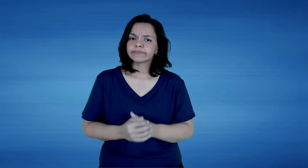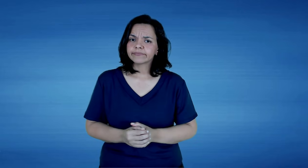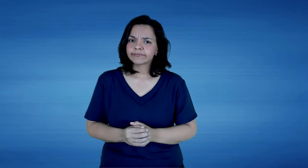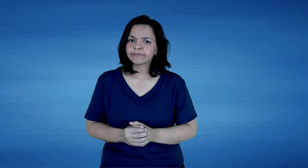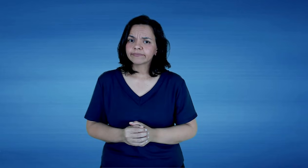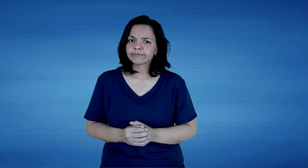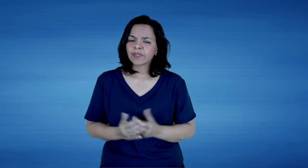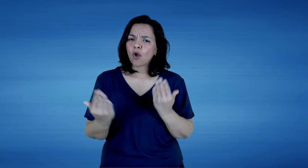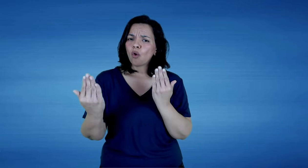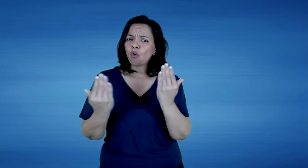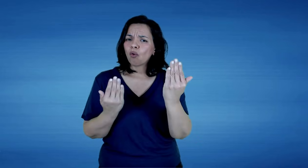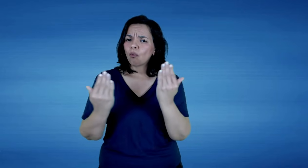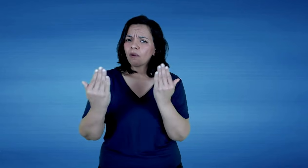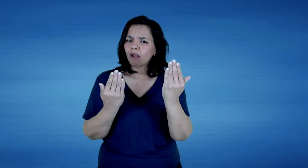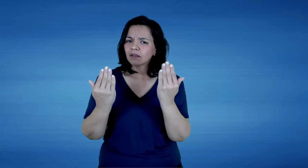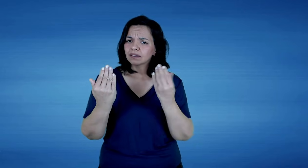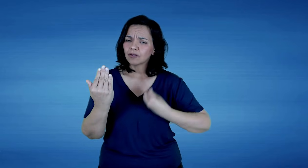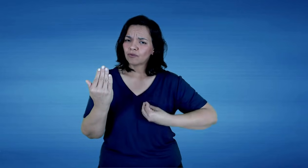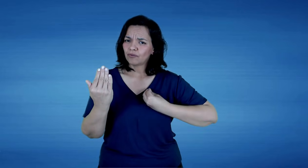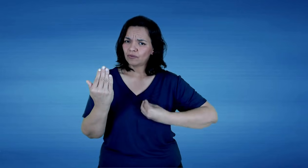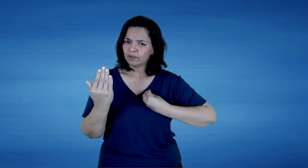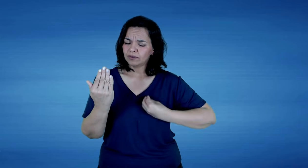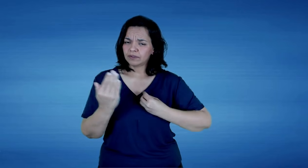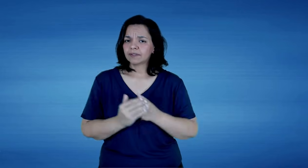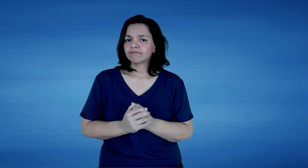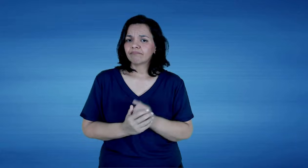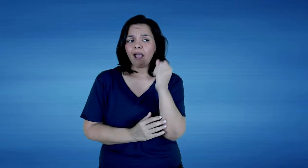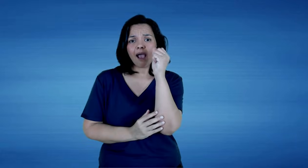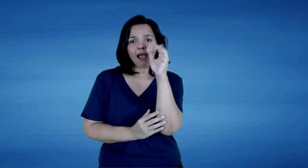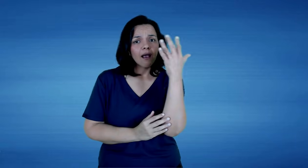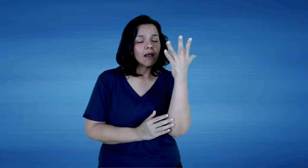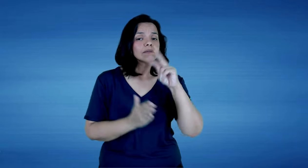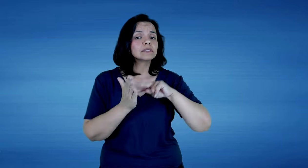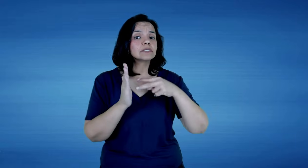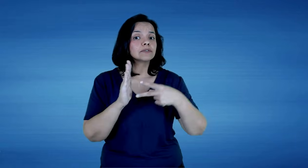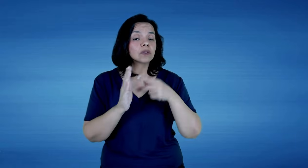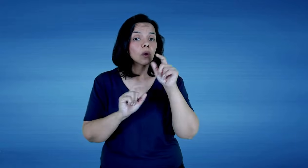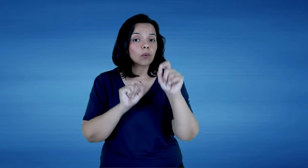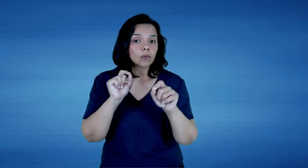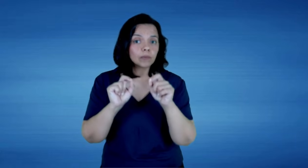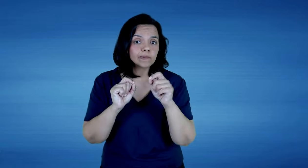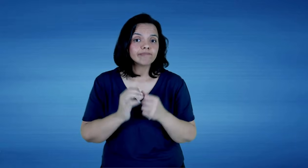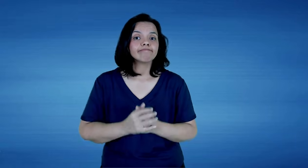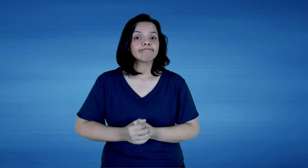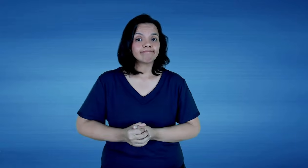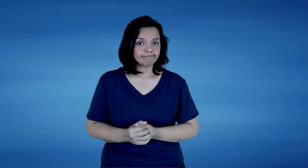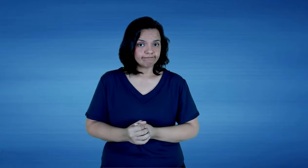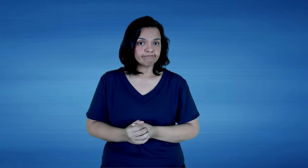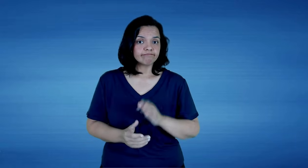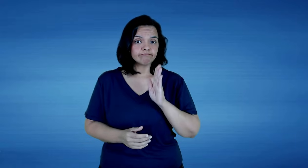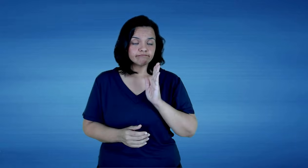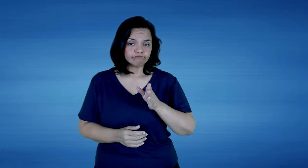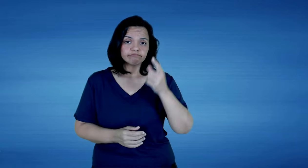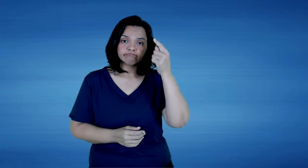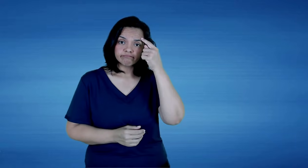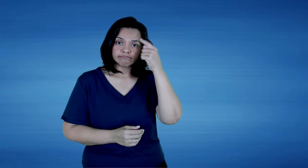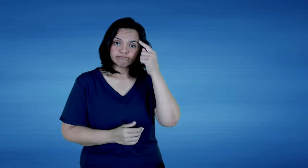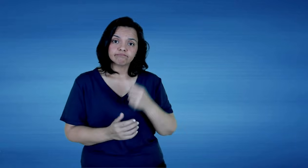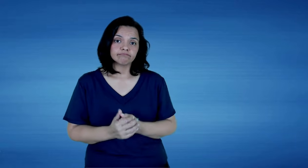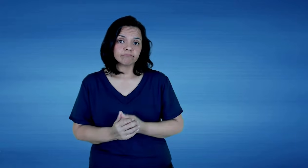do fruto proibido? E eu gostaria de fazer uma comparação com a nossa vida. O que seria essa árvore? Você já parou